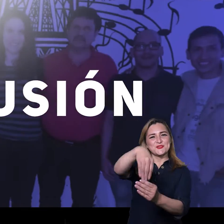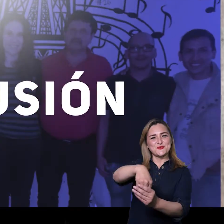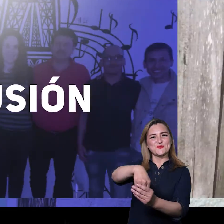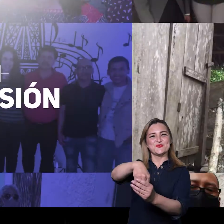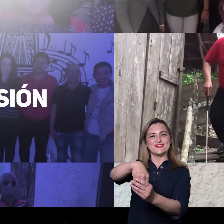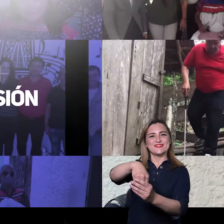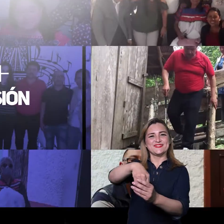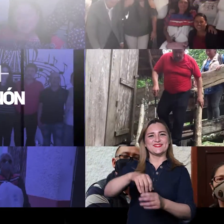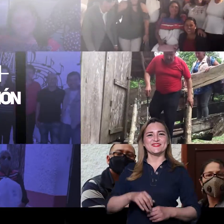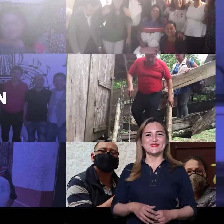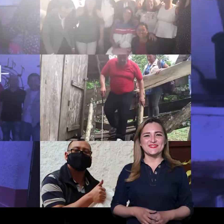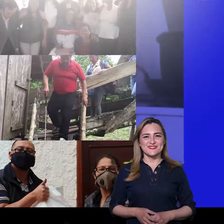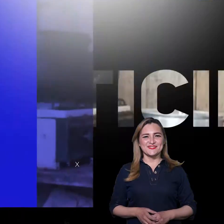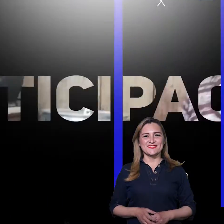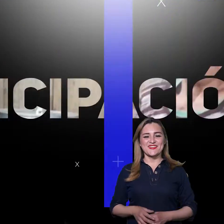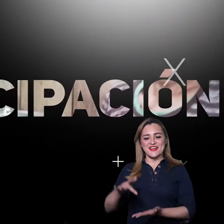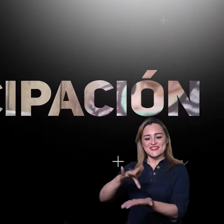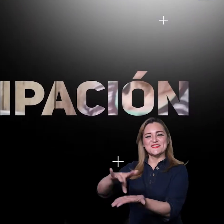inclusión,